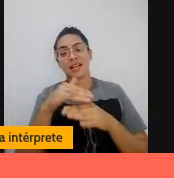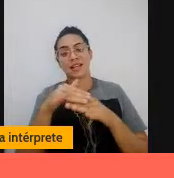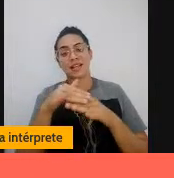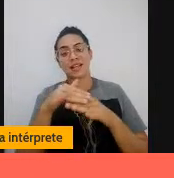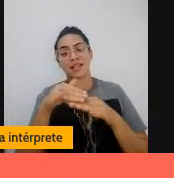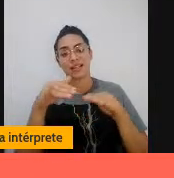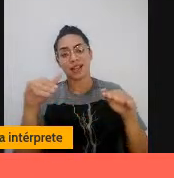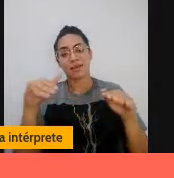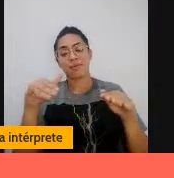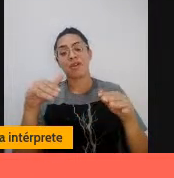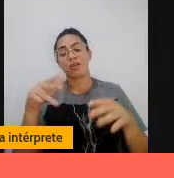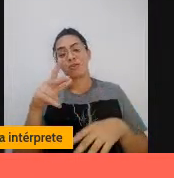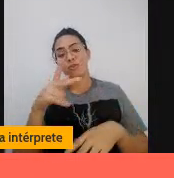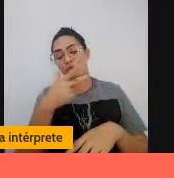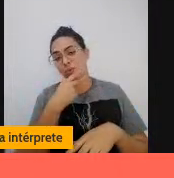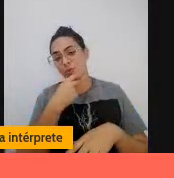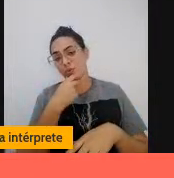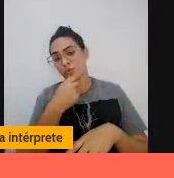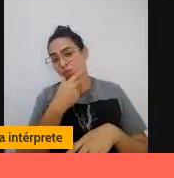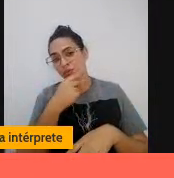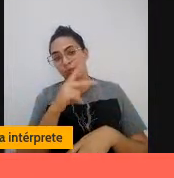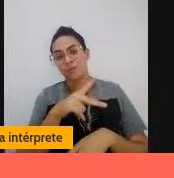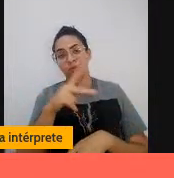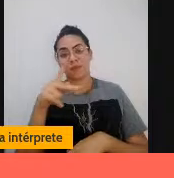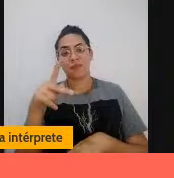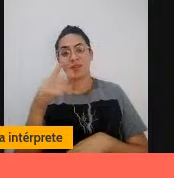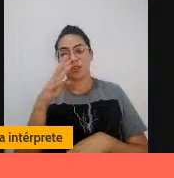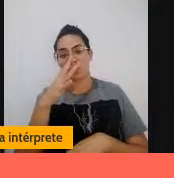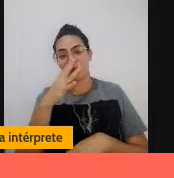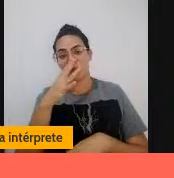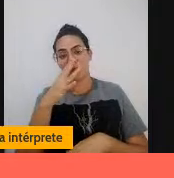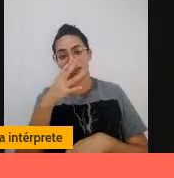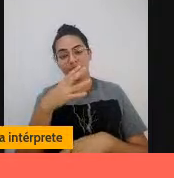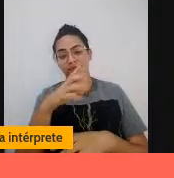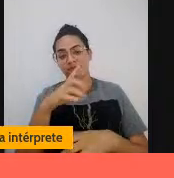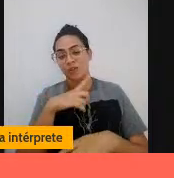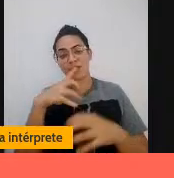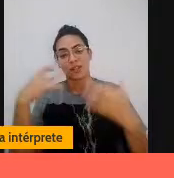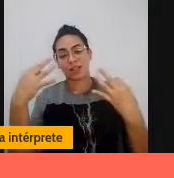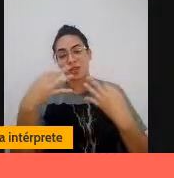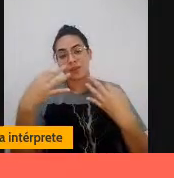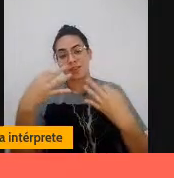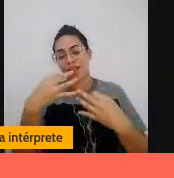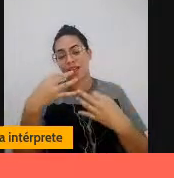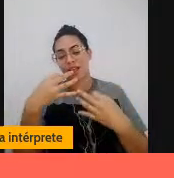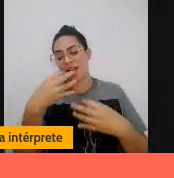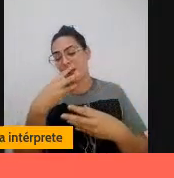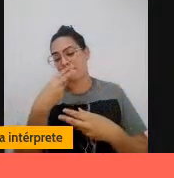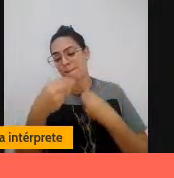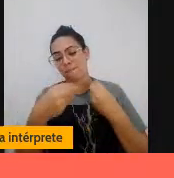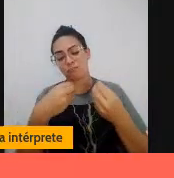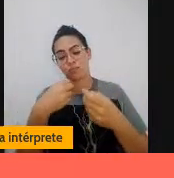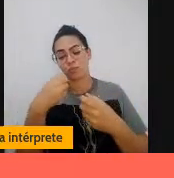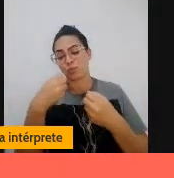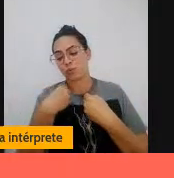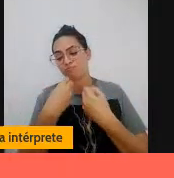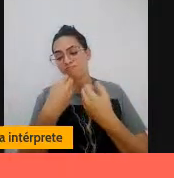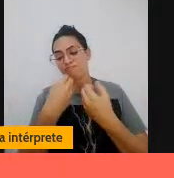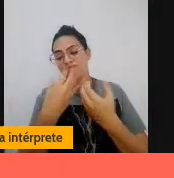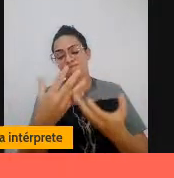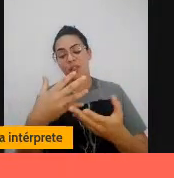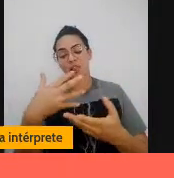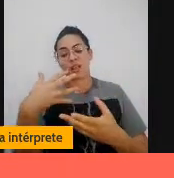e também, particularmente, tenho grande admiração ao professor Timothy, que também tem muita coisa para ensinar para a gente no cotidiano do Centro de